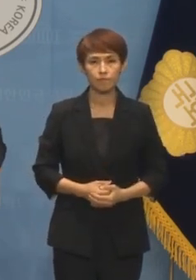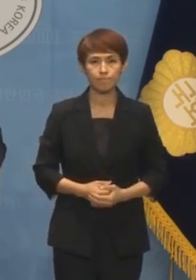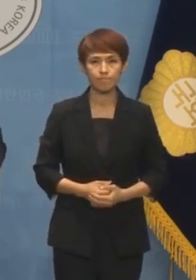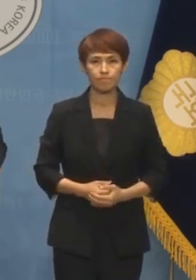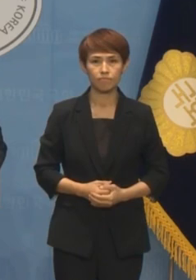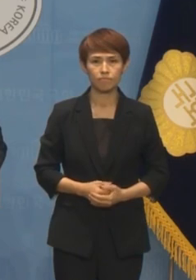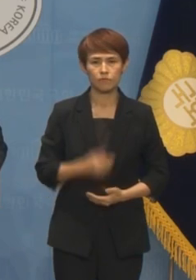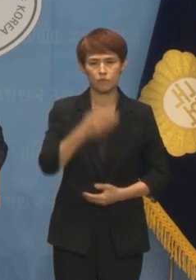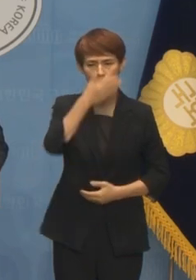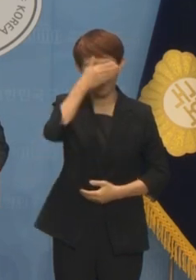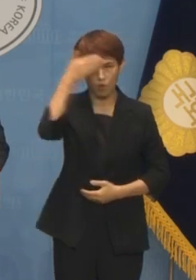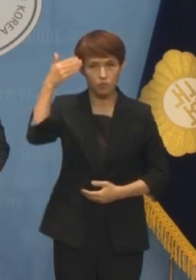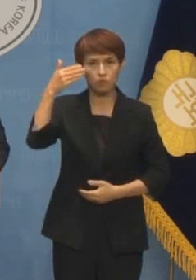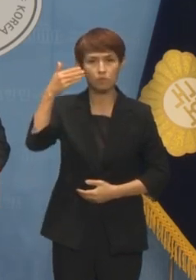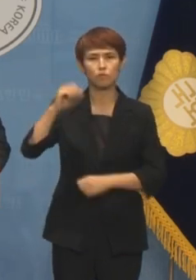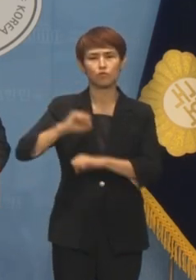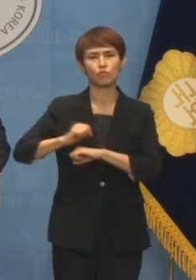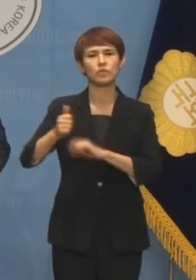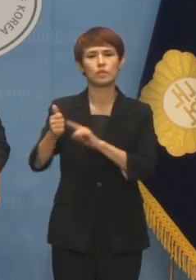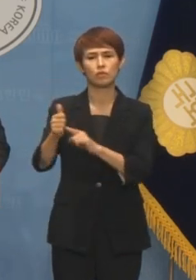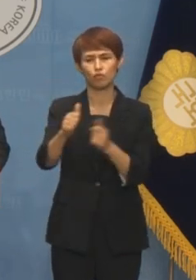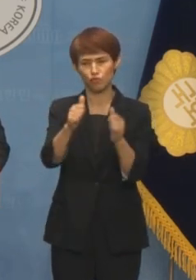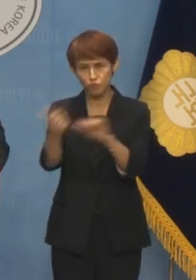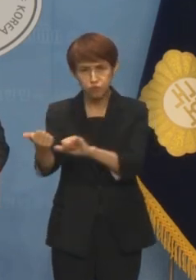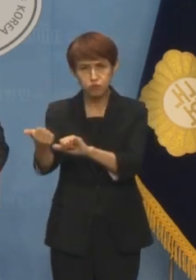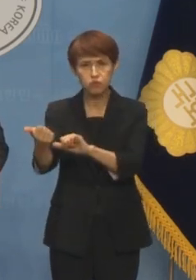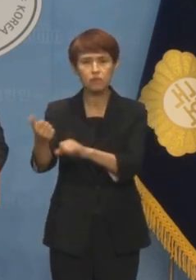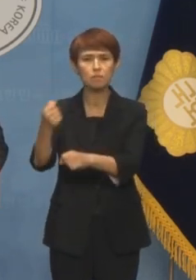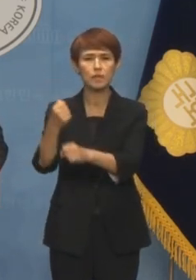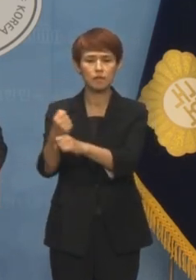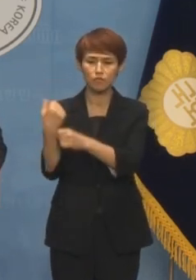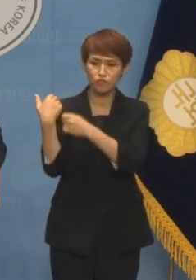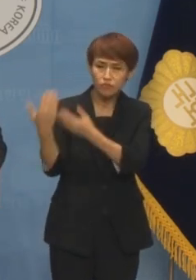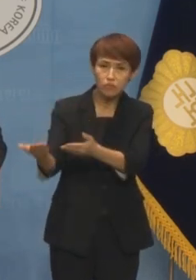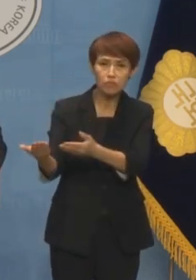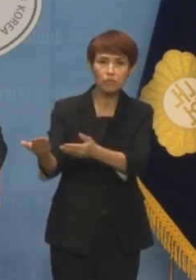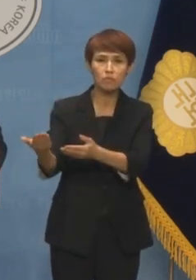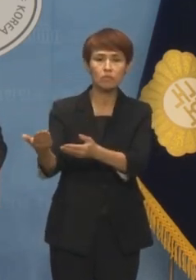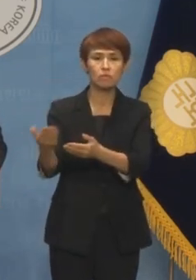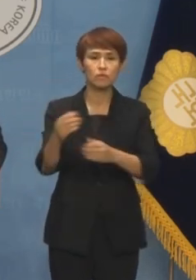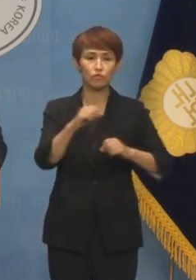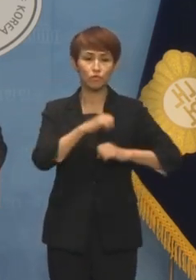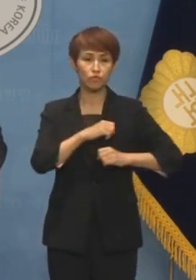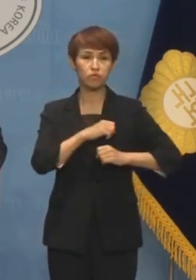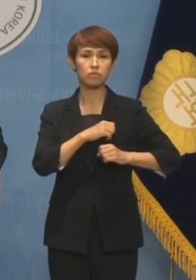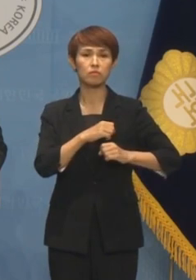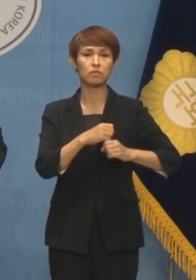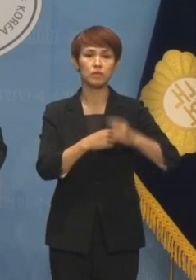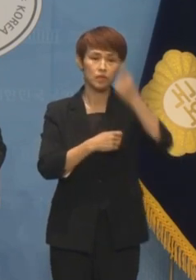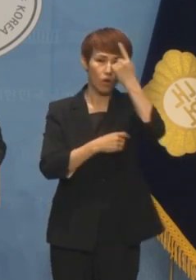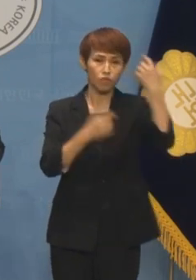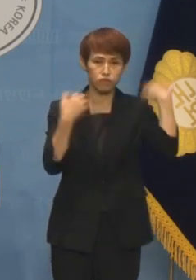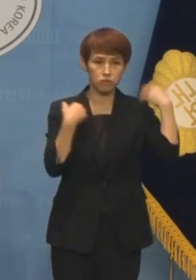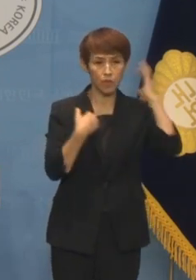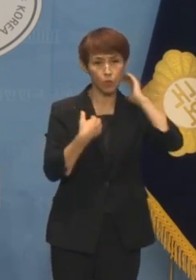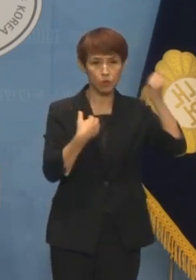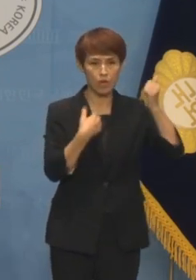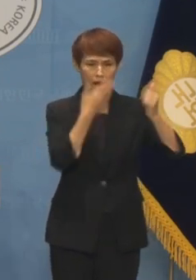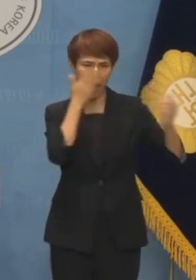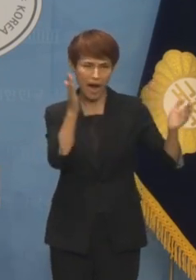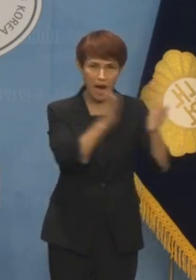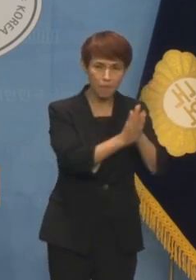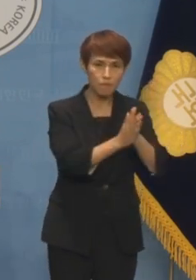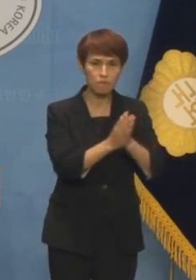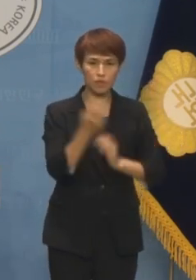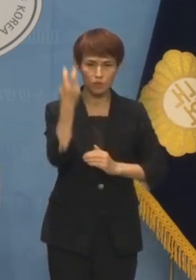젊디 젊은 해병대원을 죽음으로 몰고 간 자를 지키려고 군과 정부, 대통령실이 한통속으로 수사를